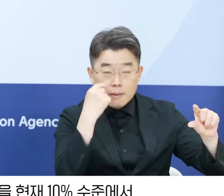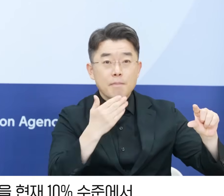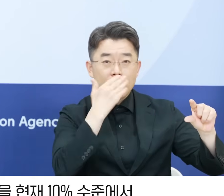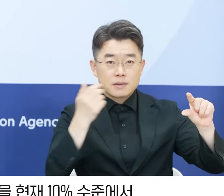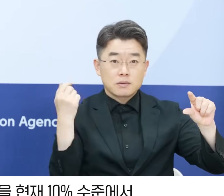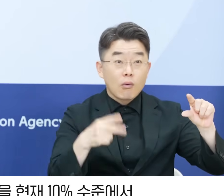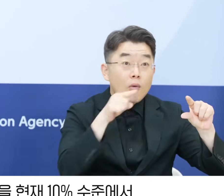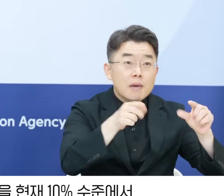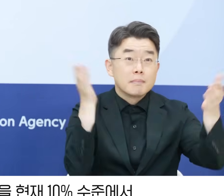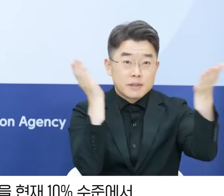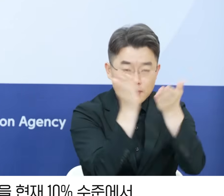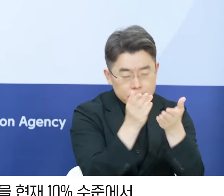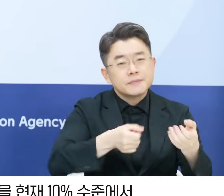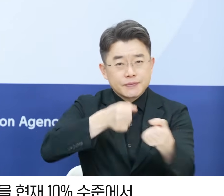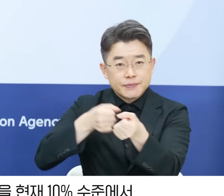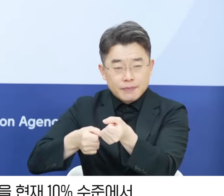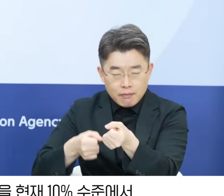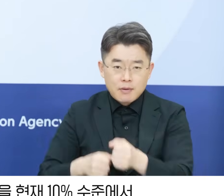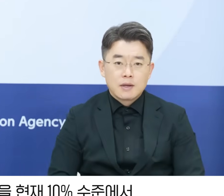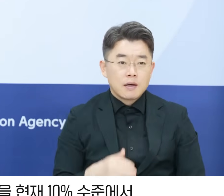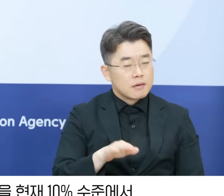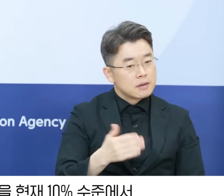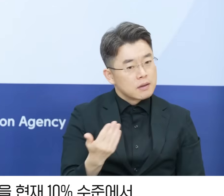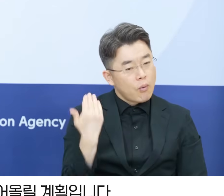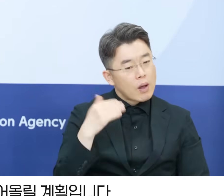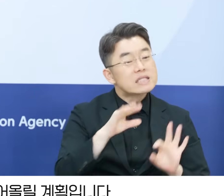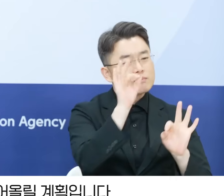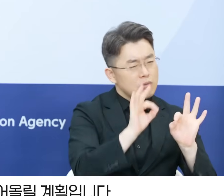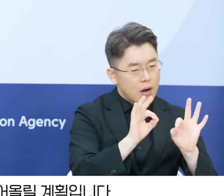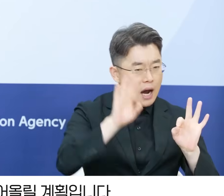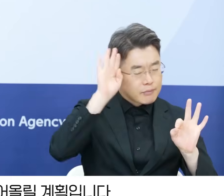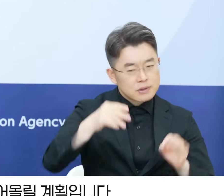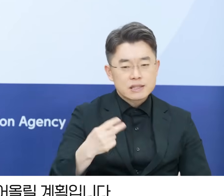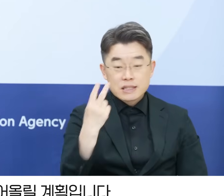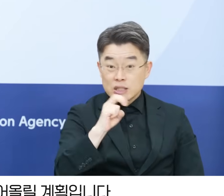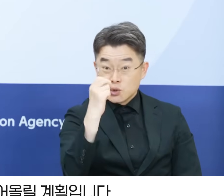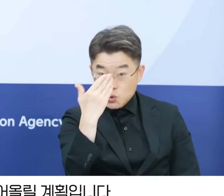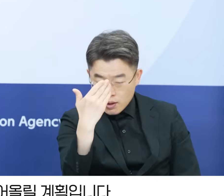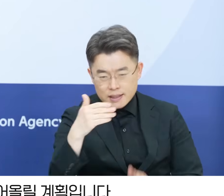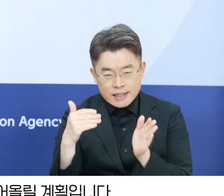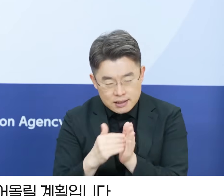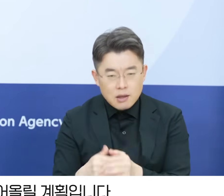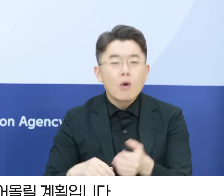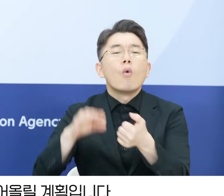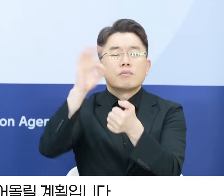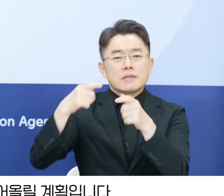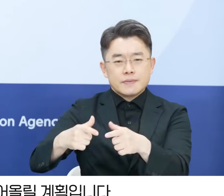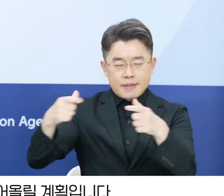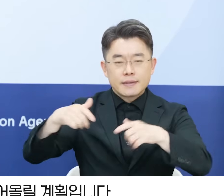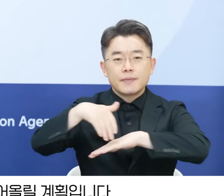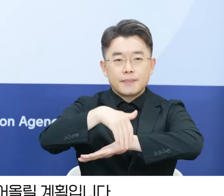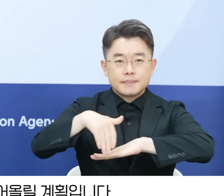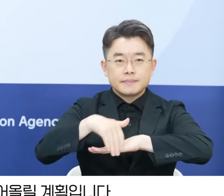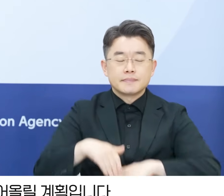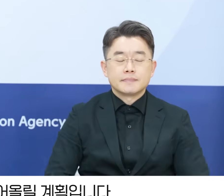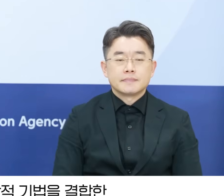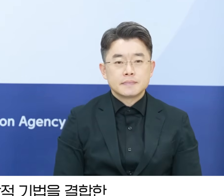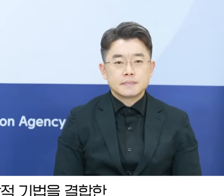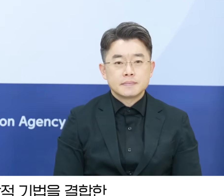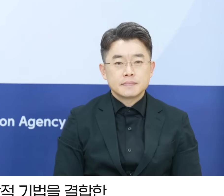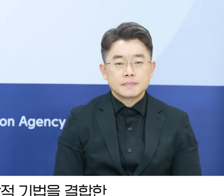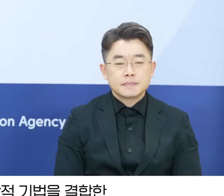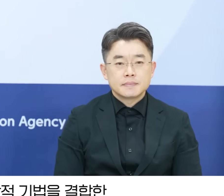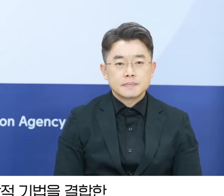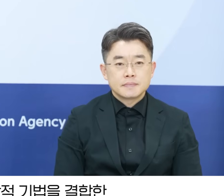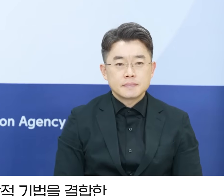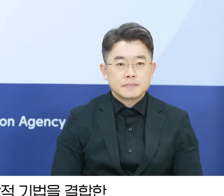근거 중심 방제의 시행률을 현재 10% 수준에서 29년까지 50%로 끌어올릴 계획입니다.